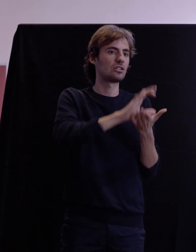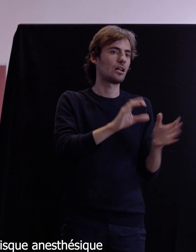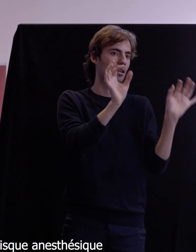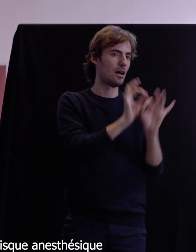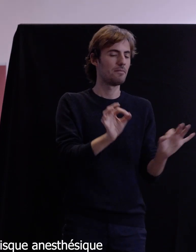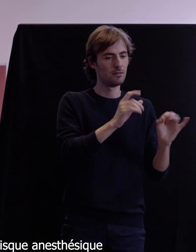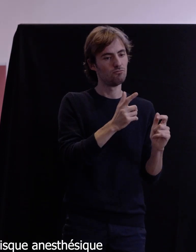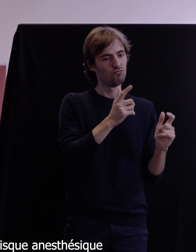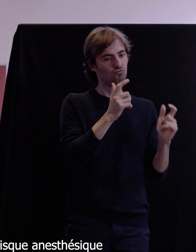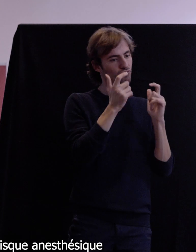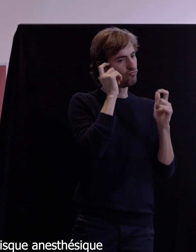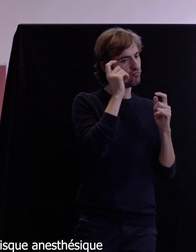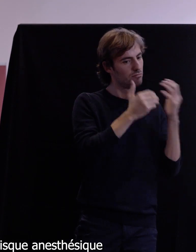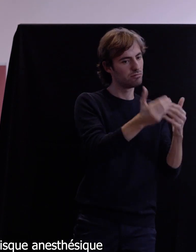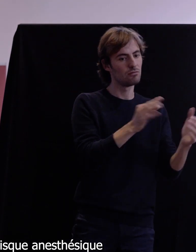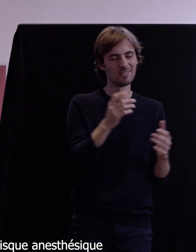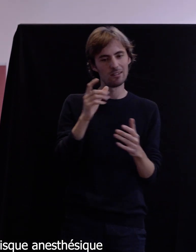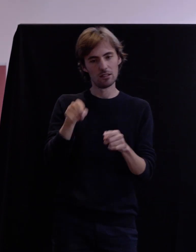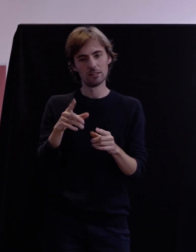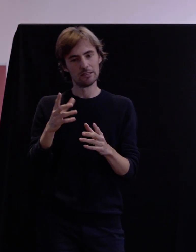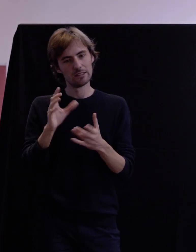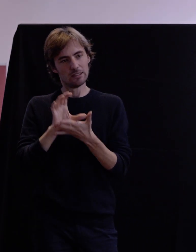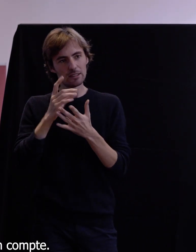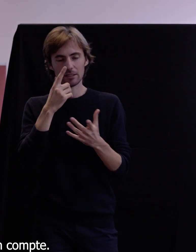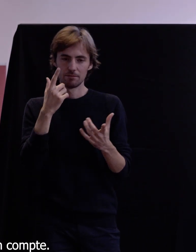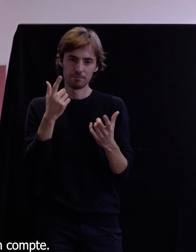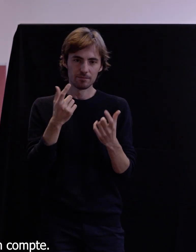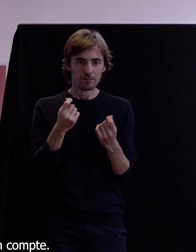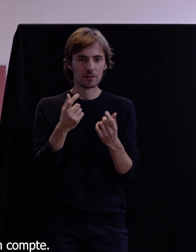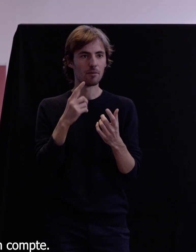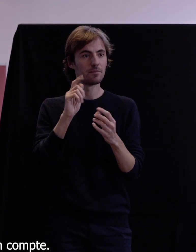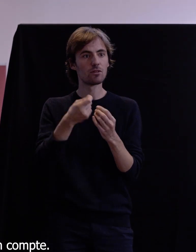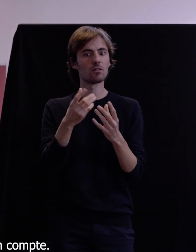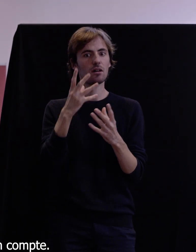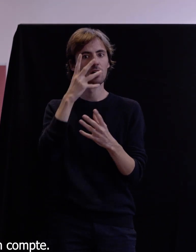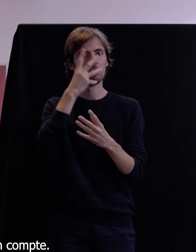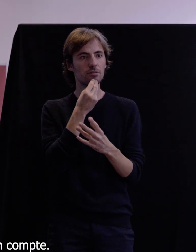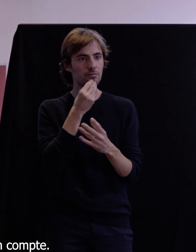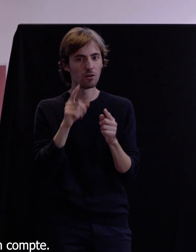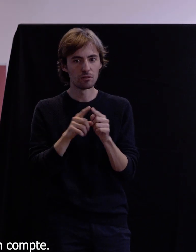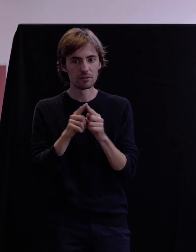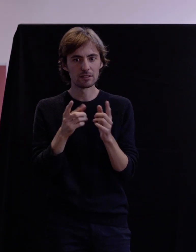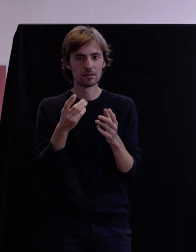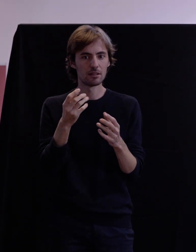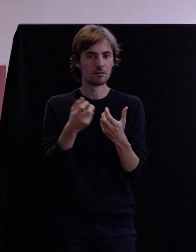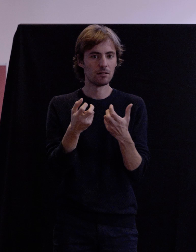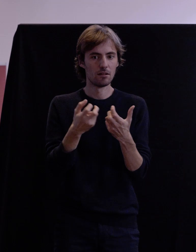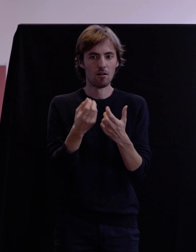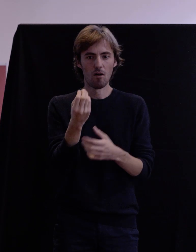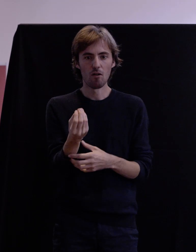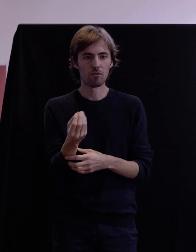syndromique. Il y a évidemment le risque anesthésique à prendre en charge, à prendre en compte. Un enfant qui a une lourde